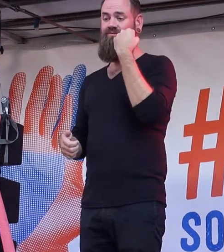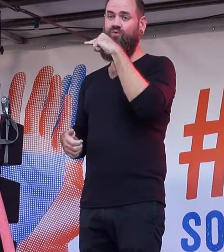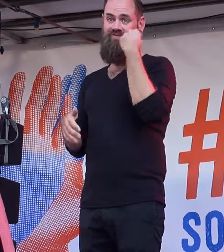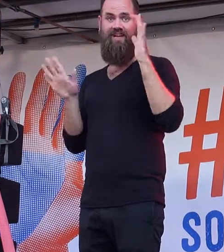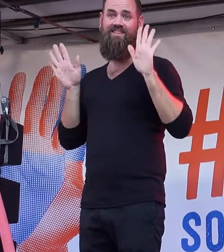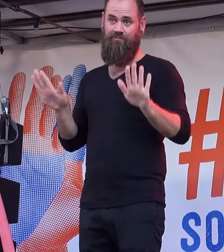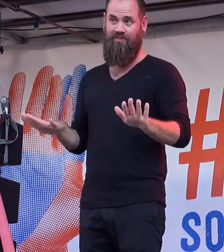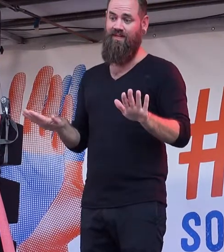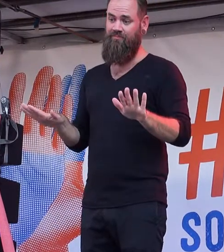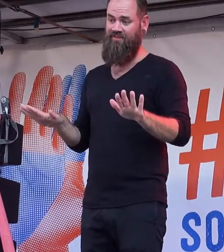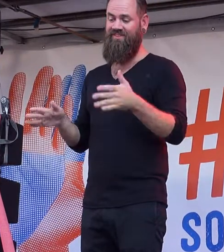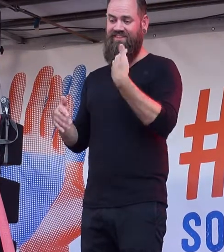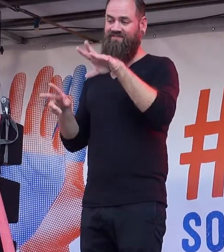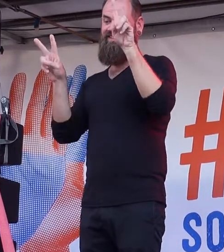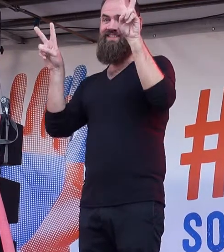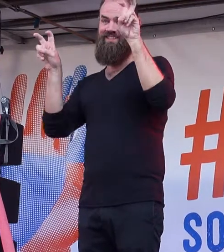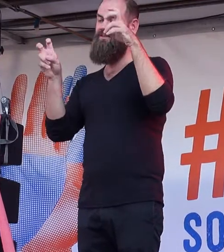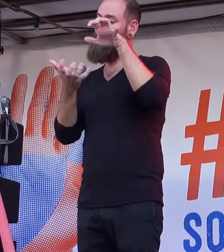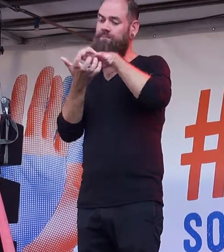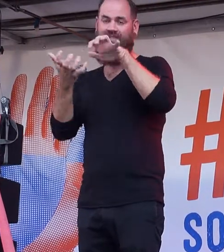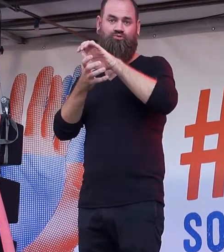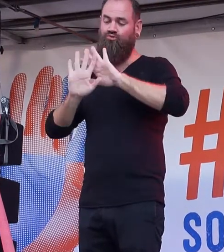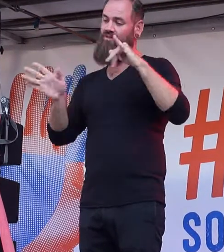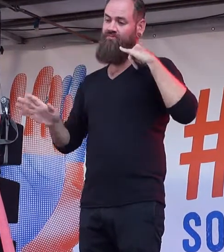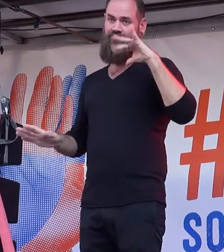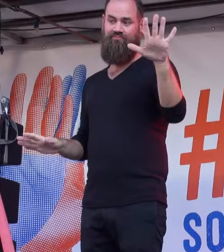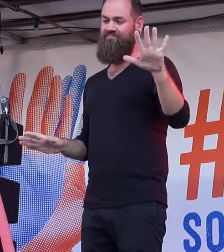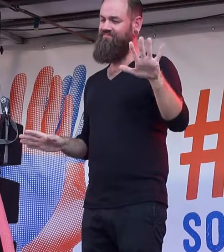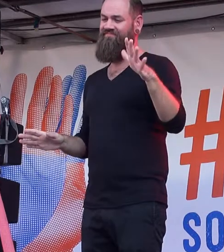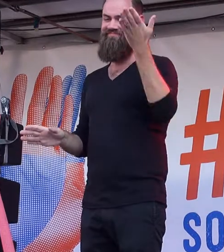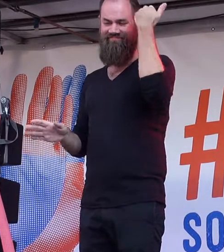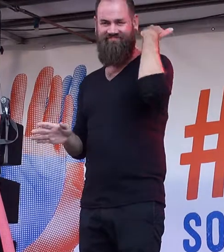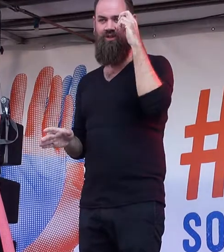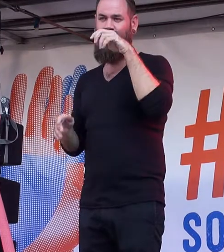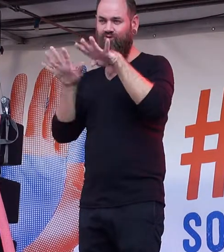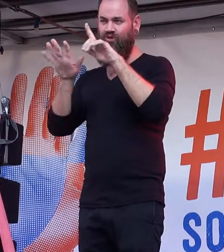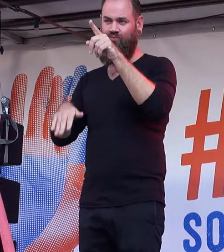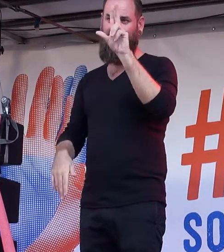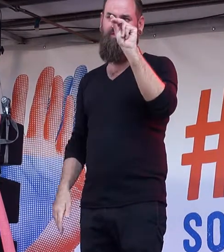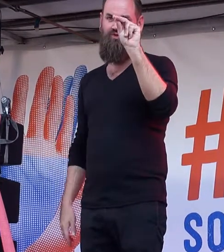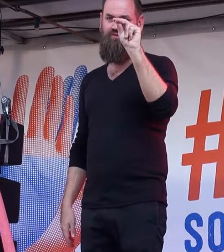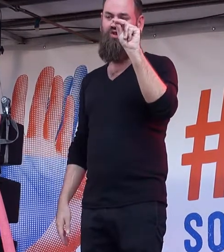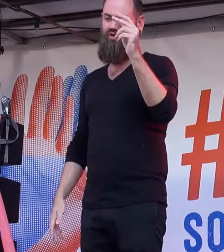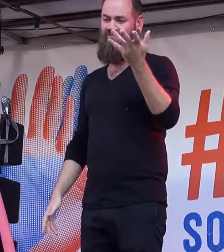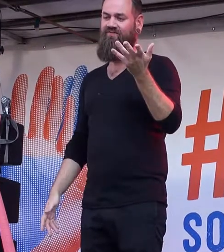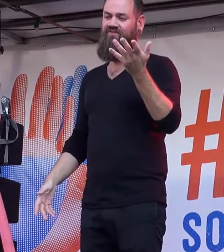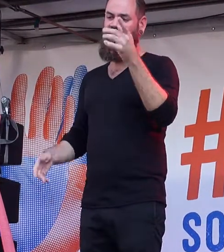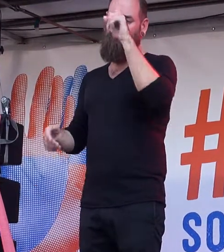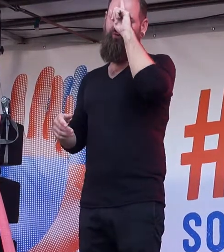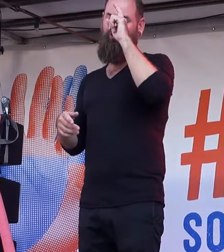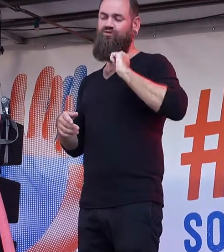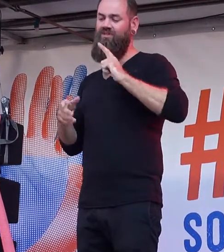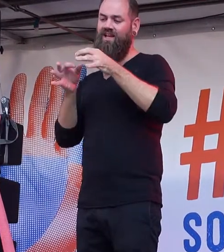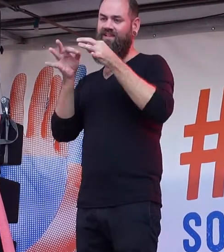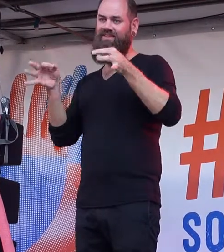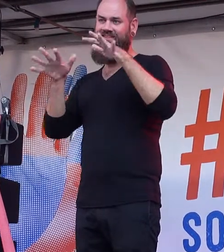anderen mischen. Das wurde 1912 von einem Minister im deutschen Reichstag gesagt. Was damals schon nicht